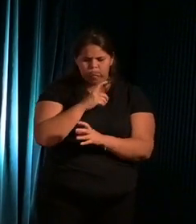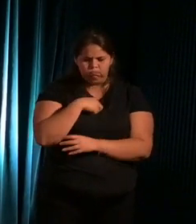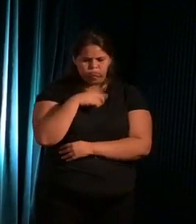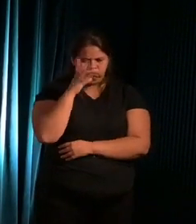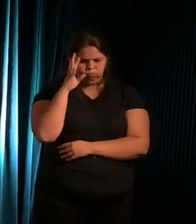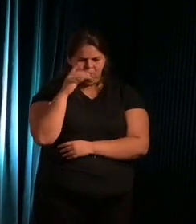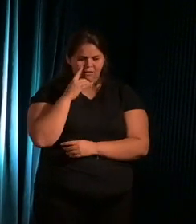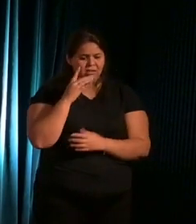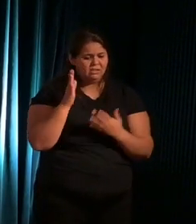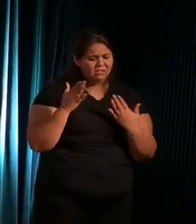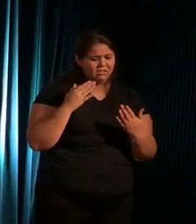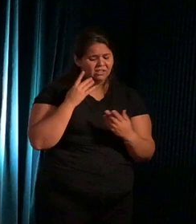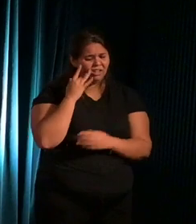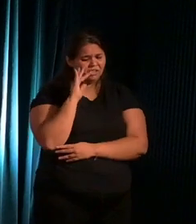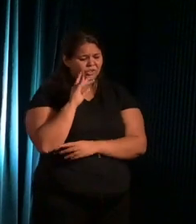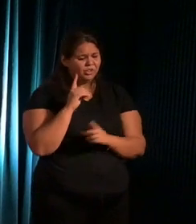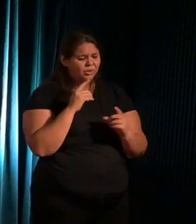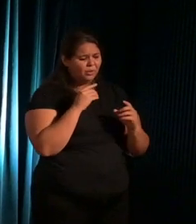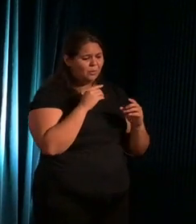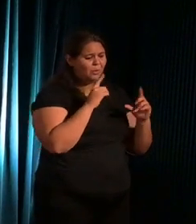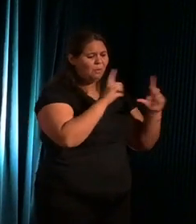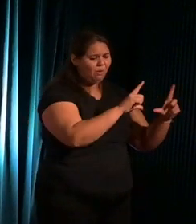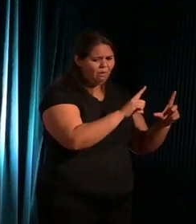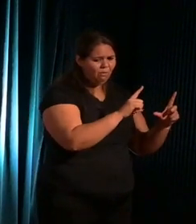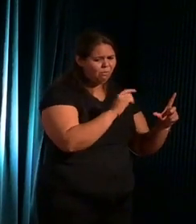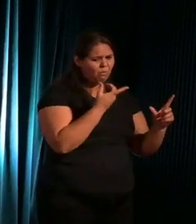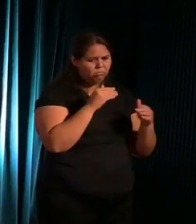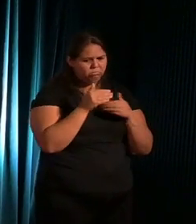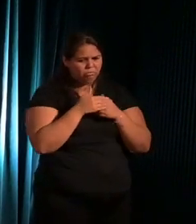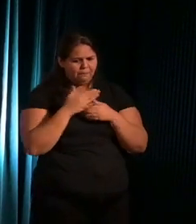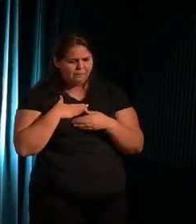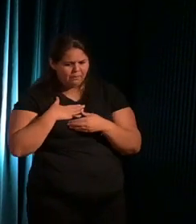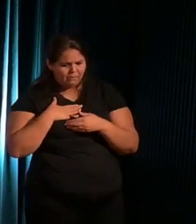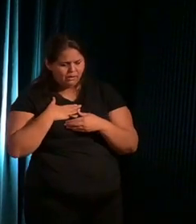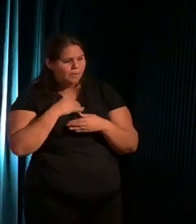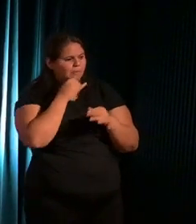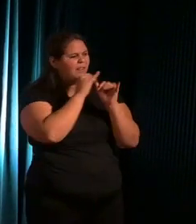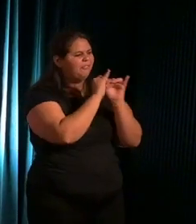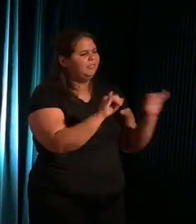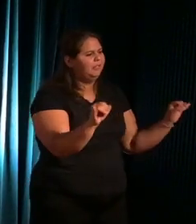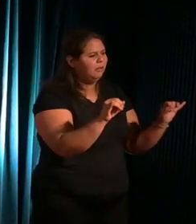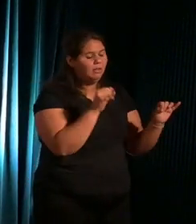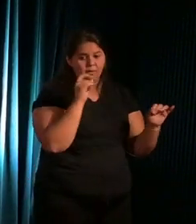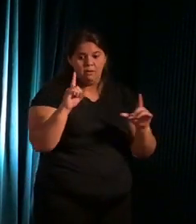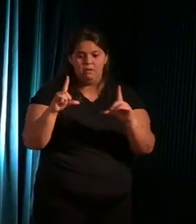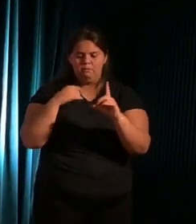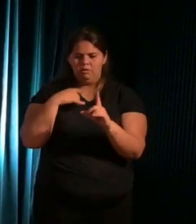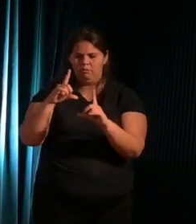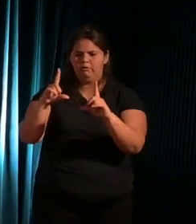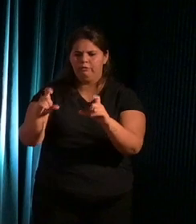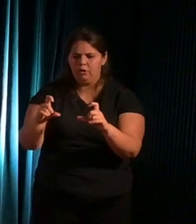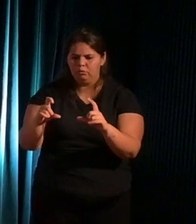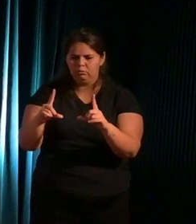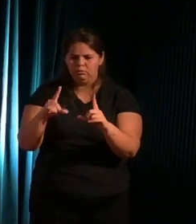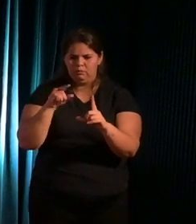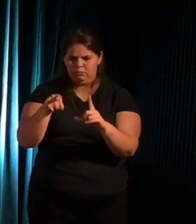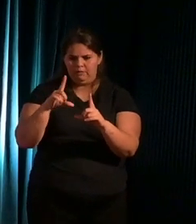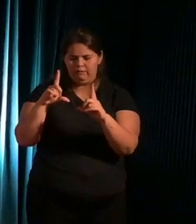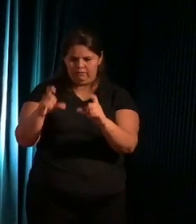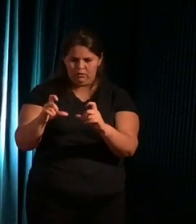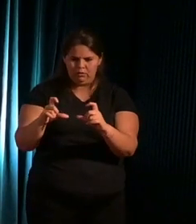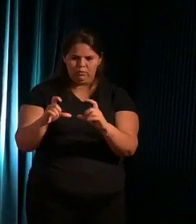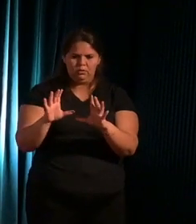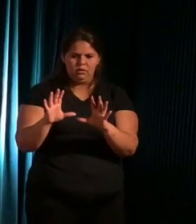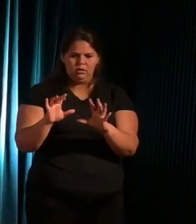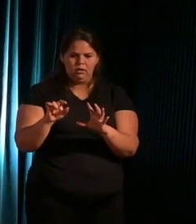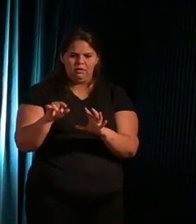de divulgar ou não aquela imagem? E por qual motivo? Divulgar a minha imagem? Não, de uma foto feita, uma imagem